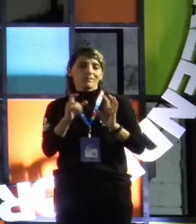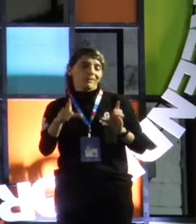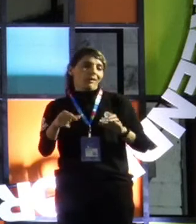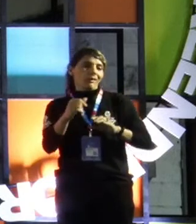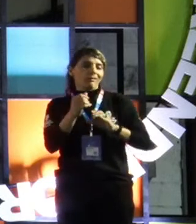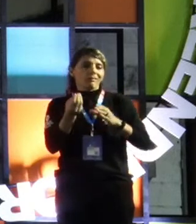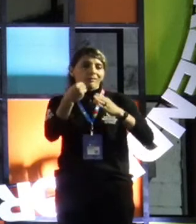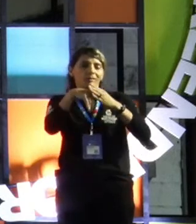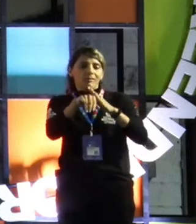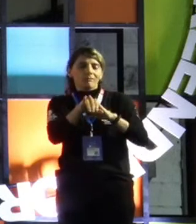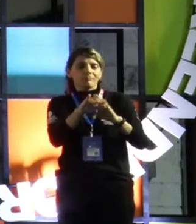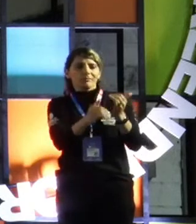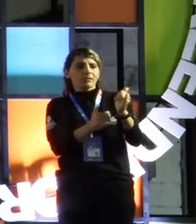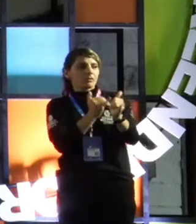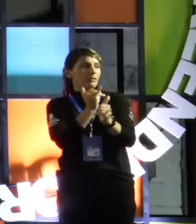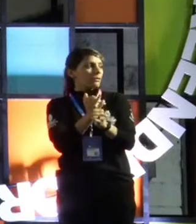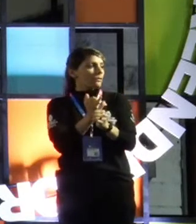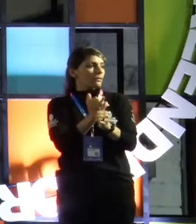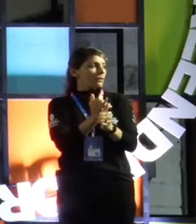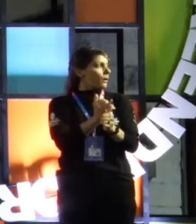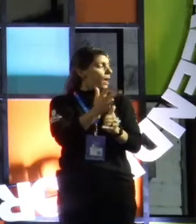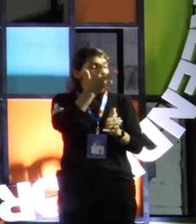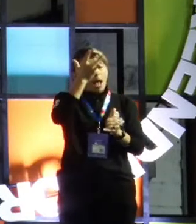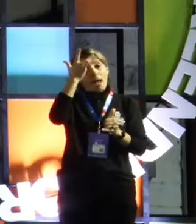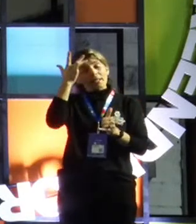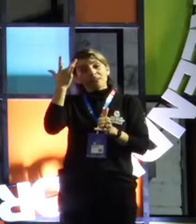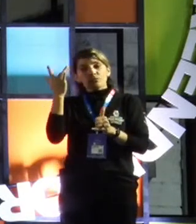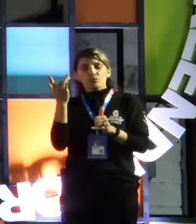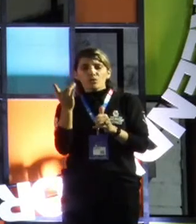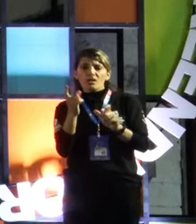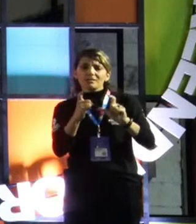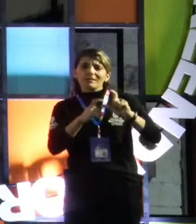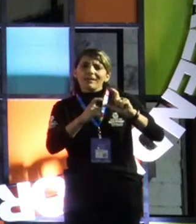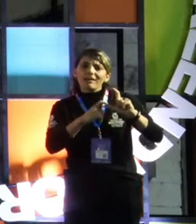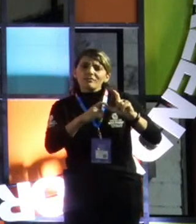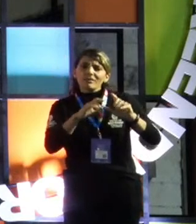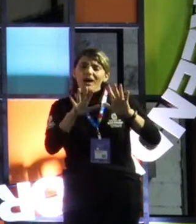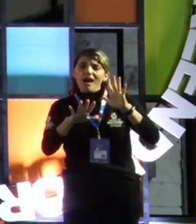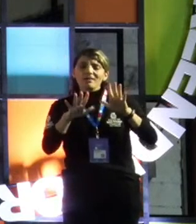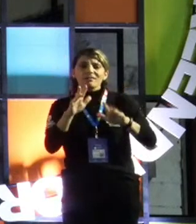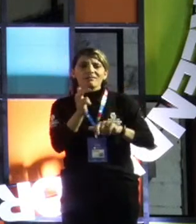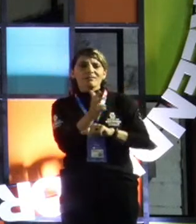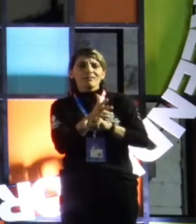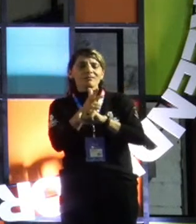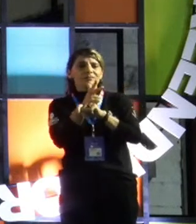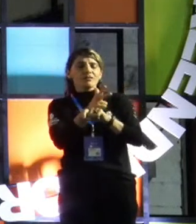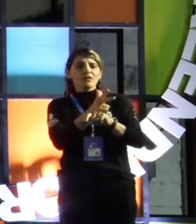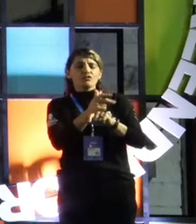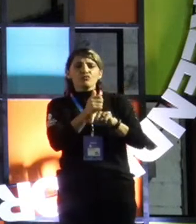internet. As pessoas que estão lá no TikTok, às vezes elas estão fazendo review de produtos.